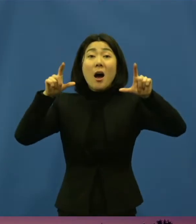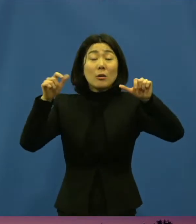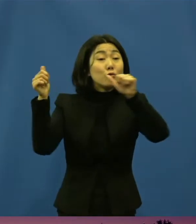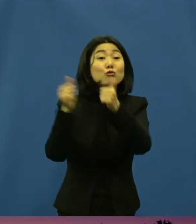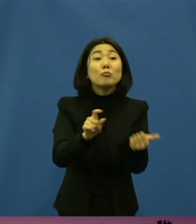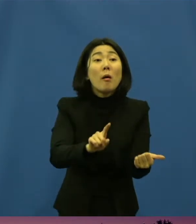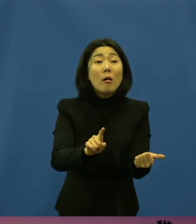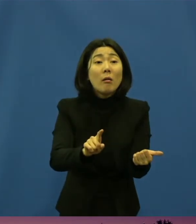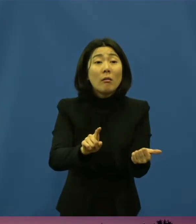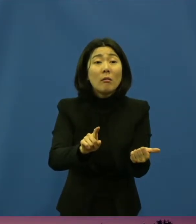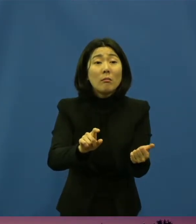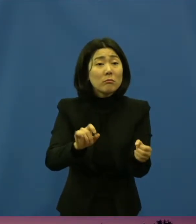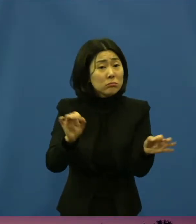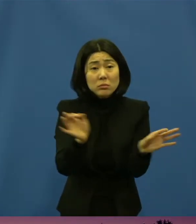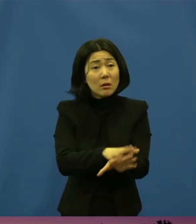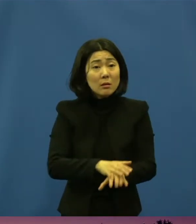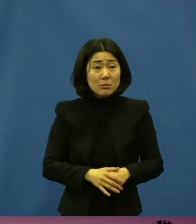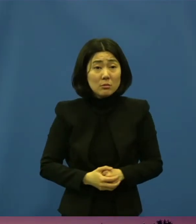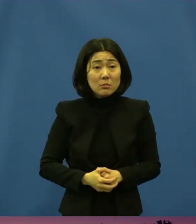바람을 잡는 것 같다.